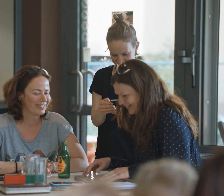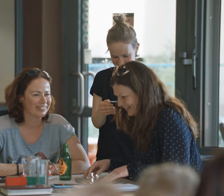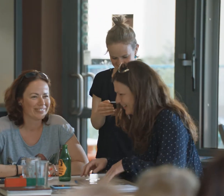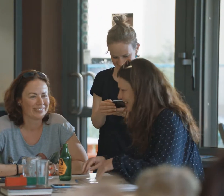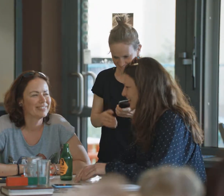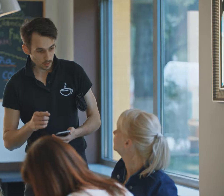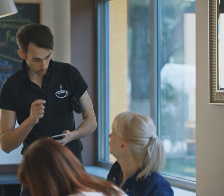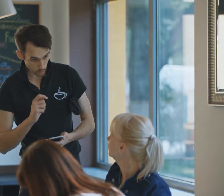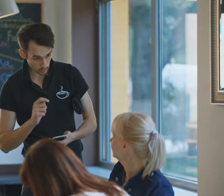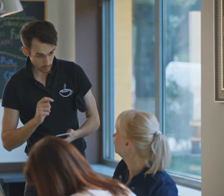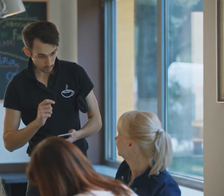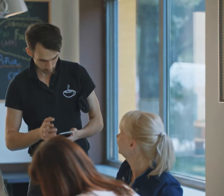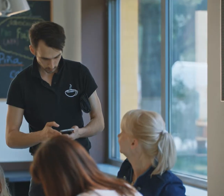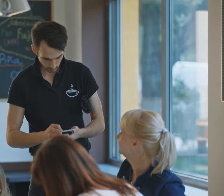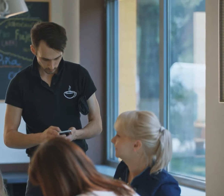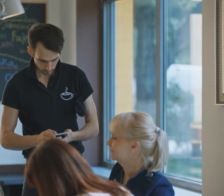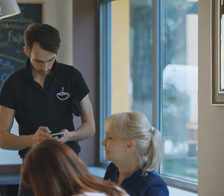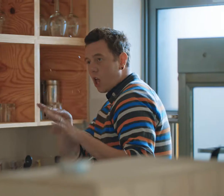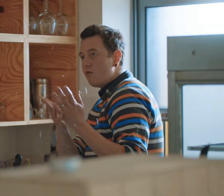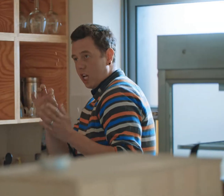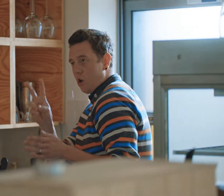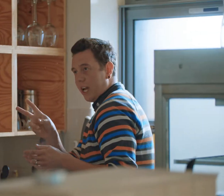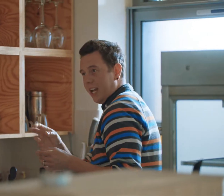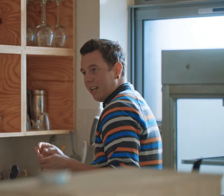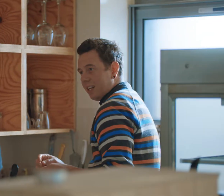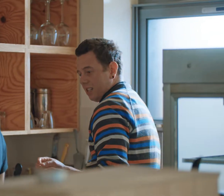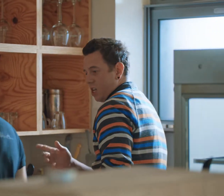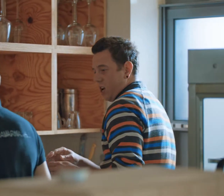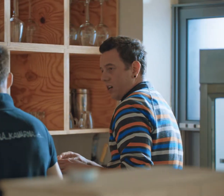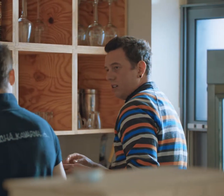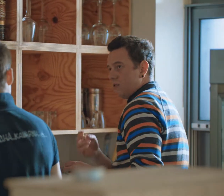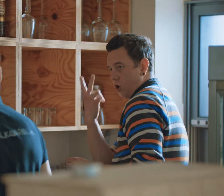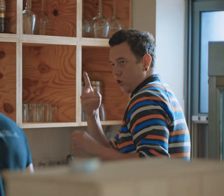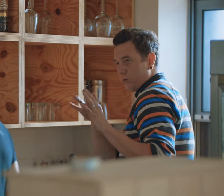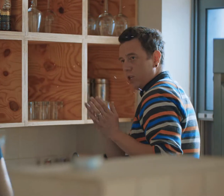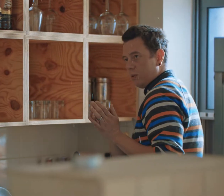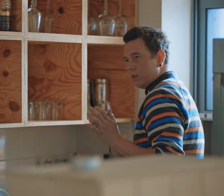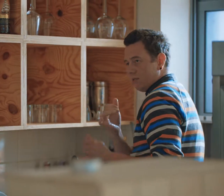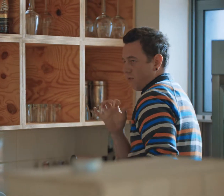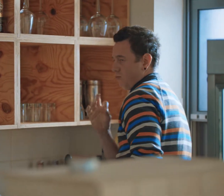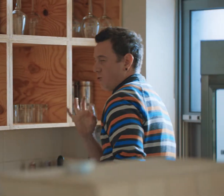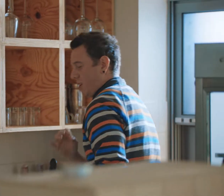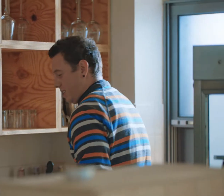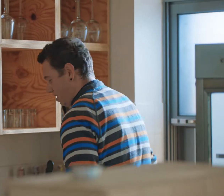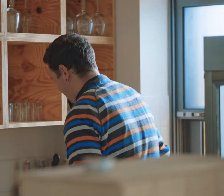Smysl té práce vidím v tom, že zprostředkováváme zaměstnání relativně hodně neslyšícím a to je super.